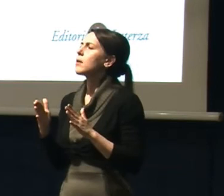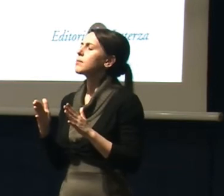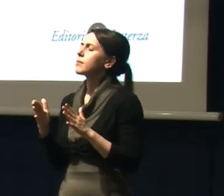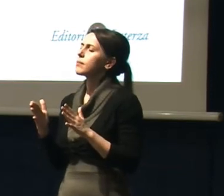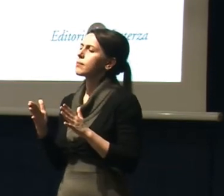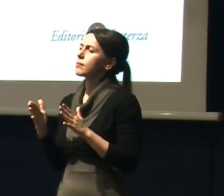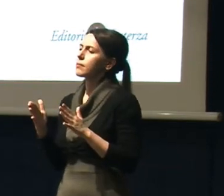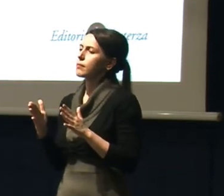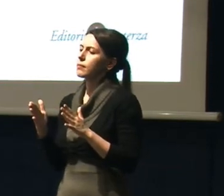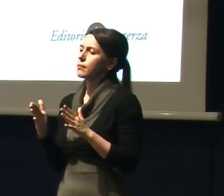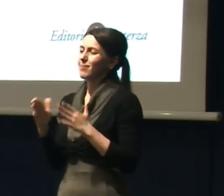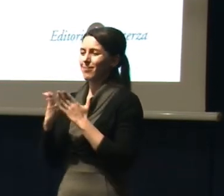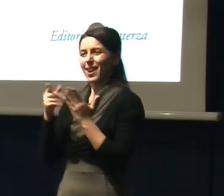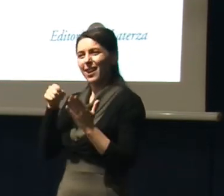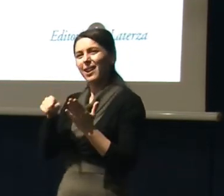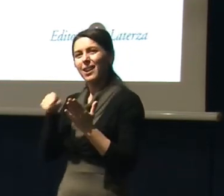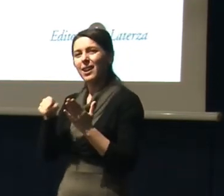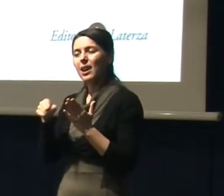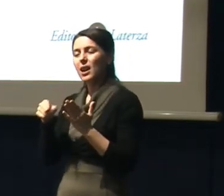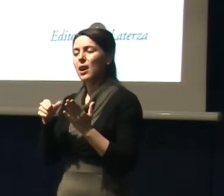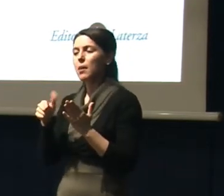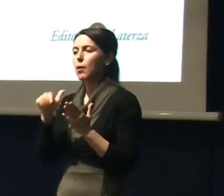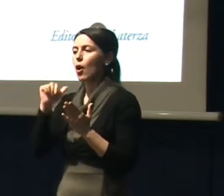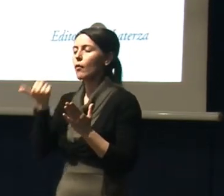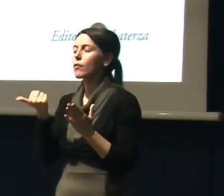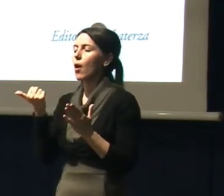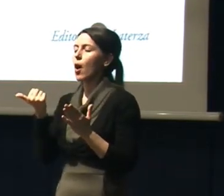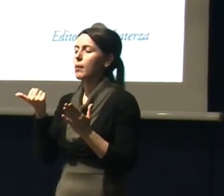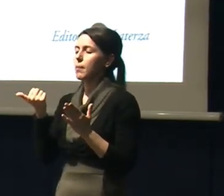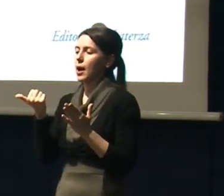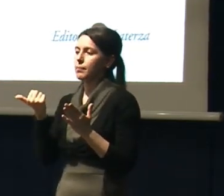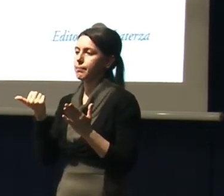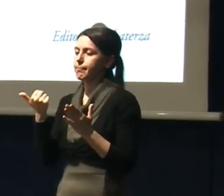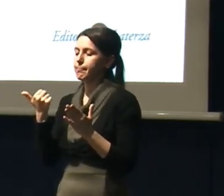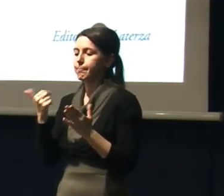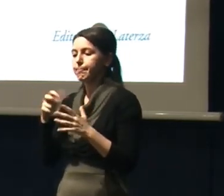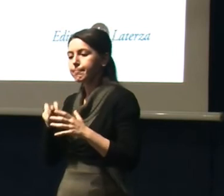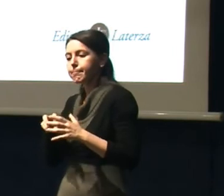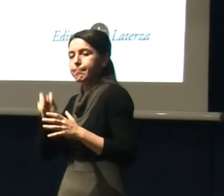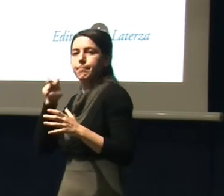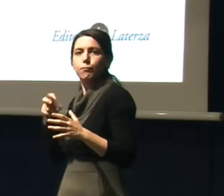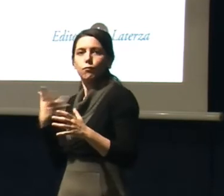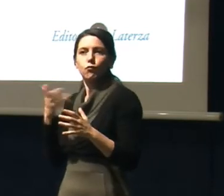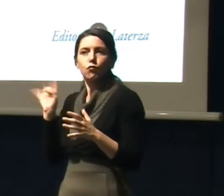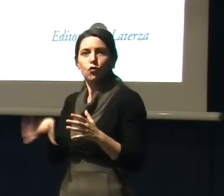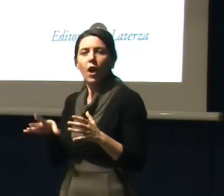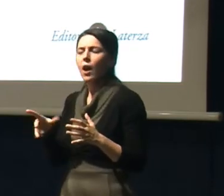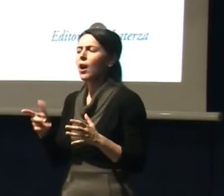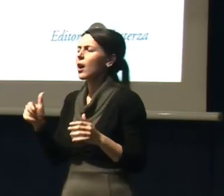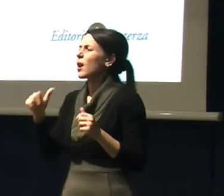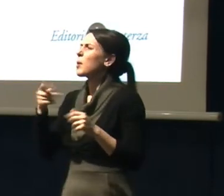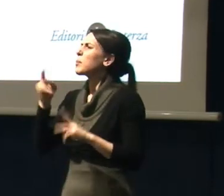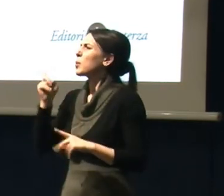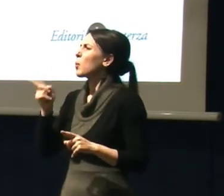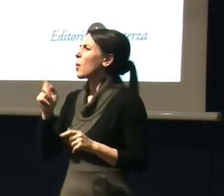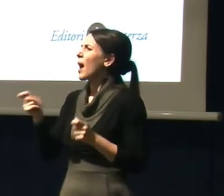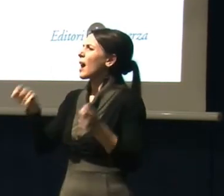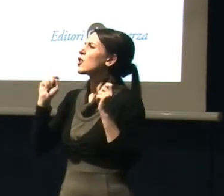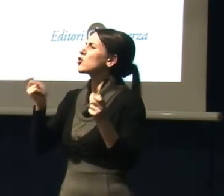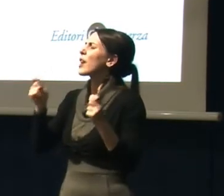distacco diciamo dalla base organica per esempio in particolare con riferimento ai giornali